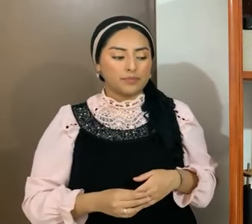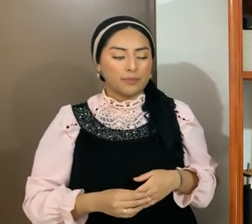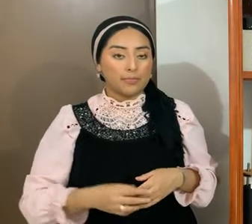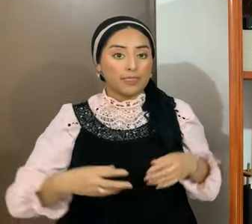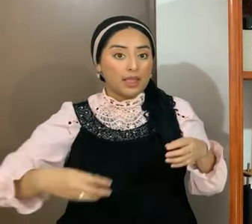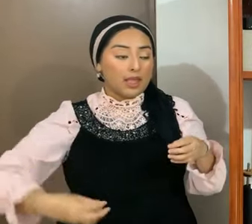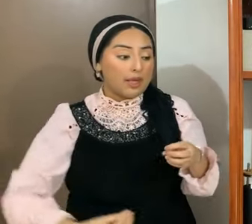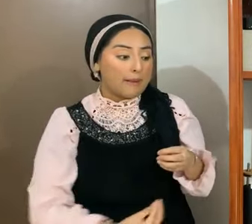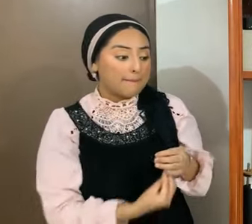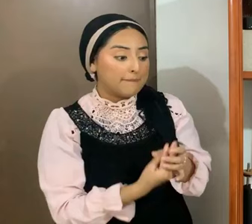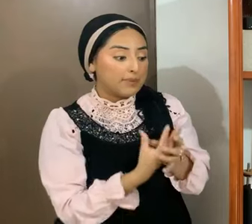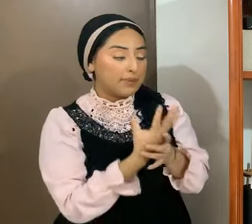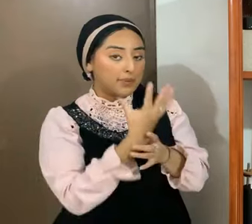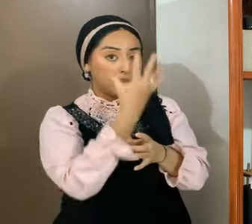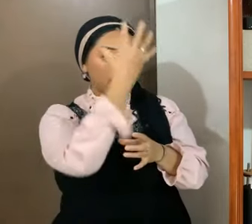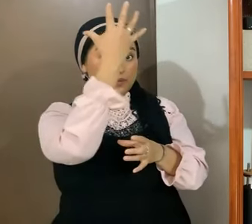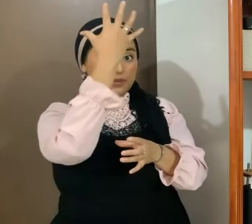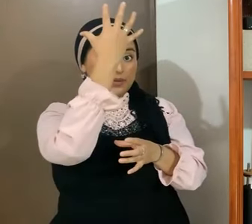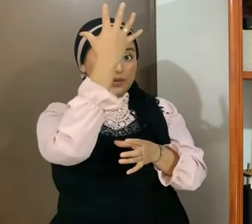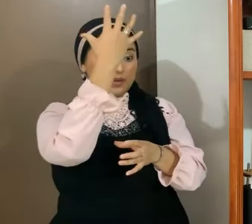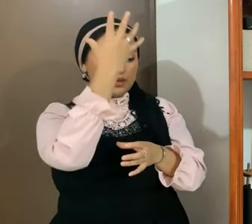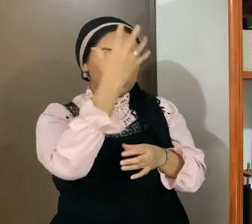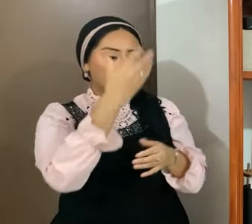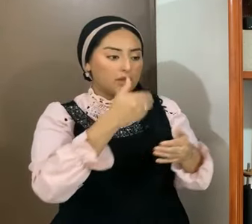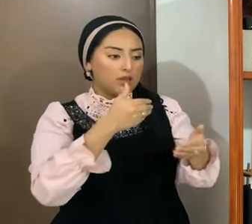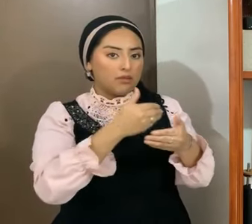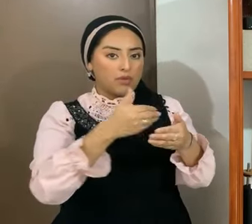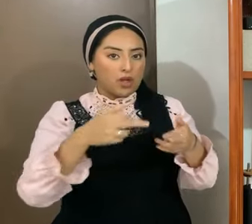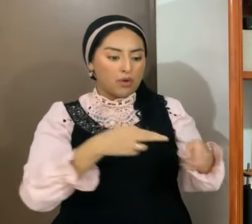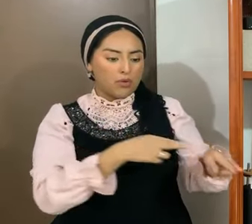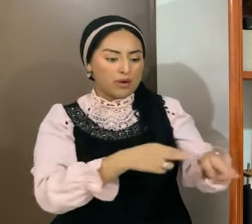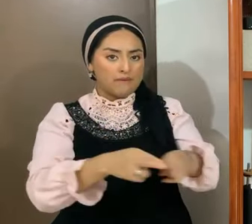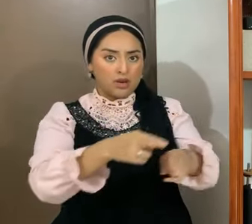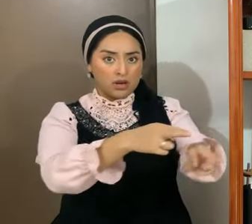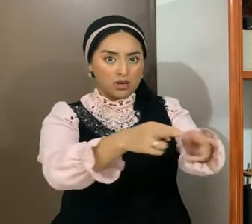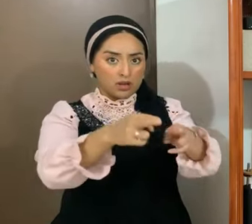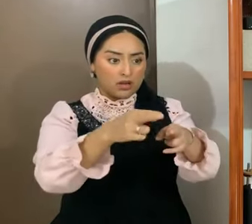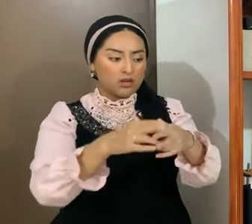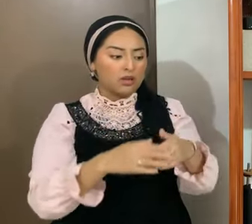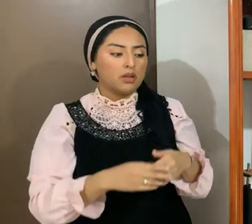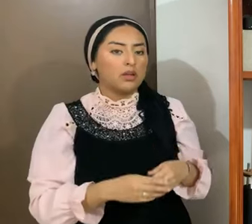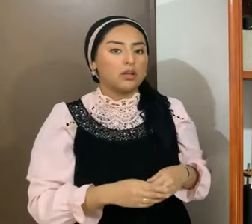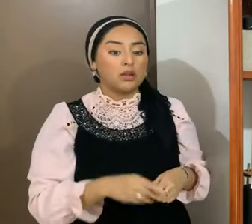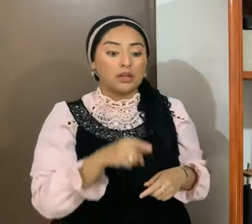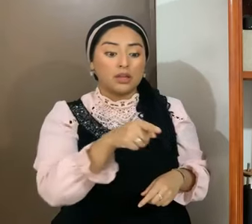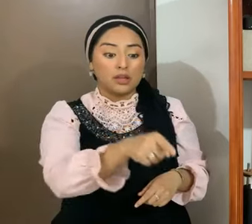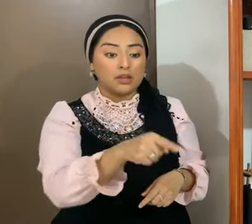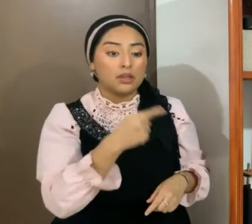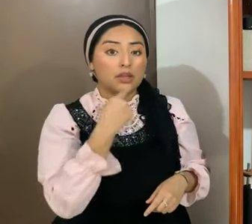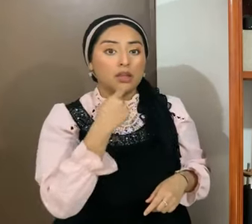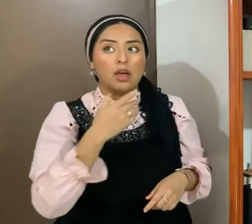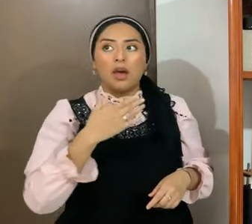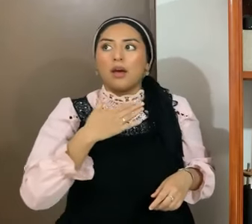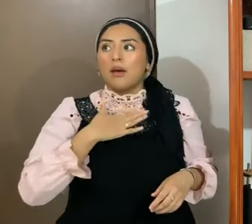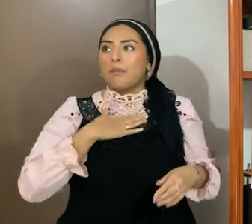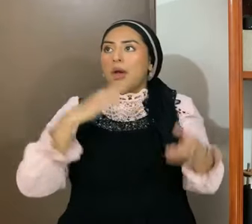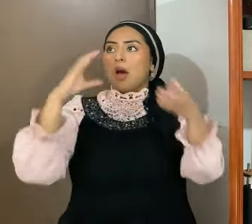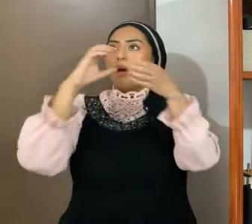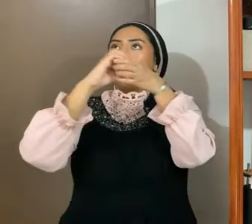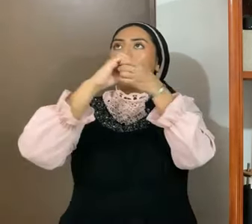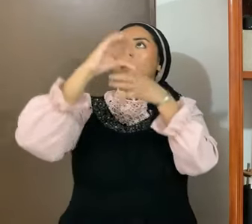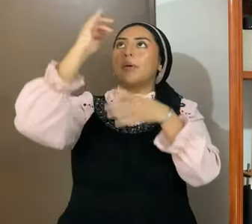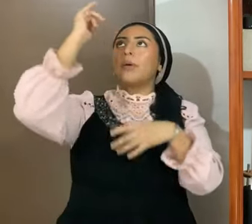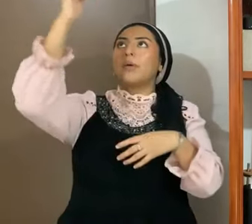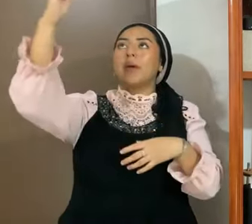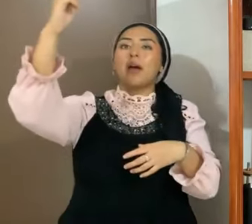Y brotarán entre la hierba como sauces junto a las riberas de las aguas. Este dirá, yo soy de Yahweh, el otro se